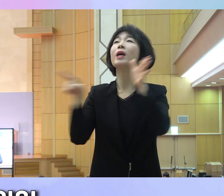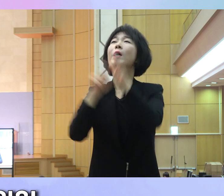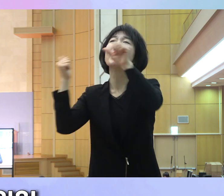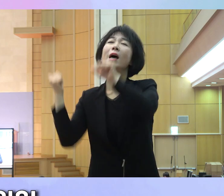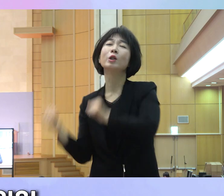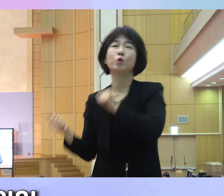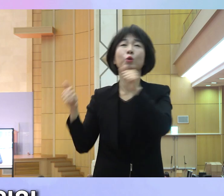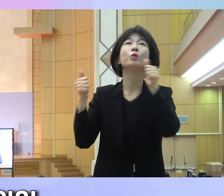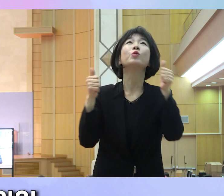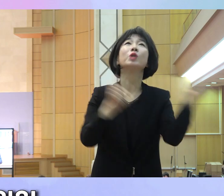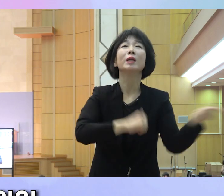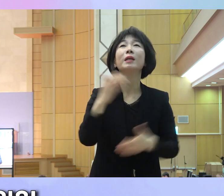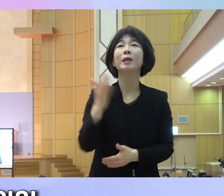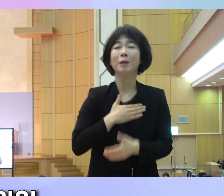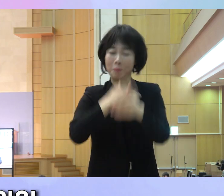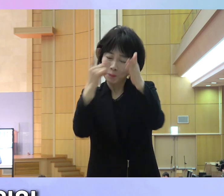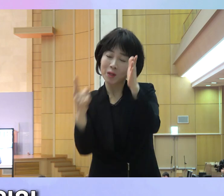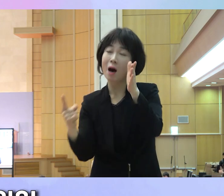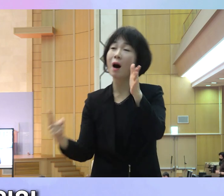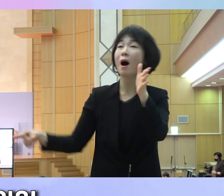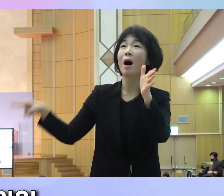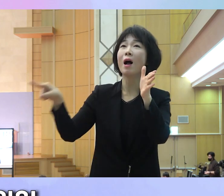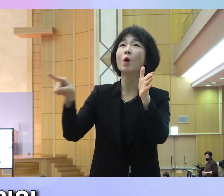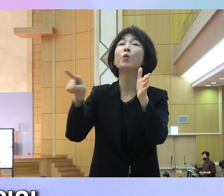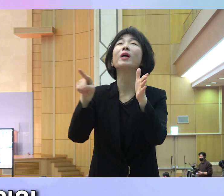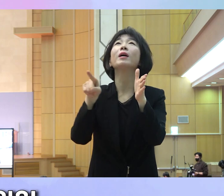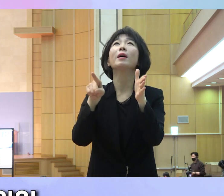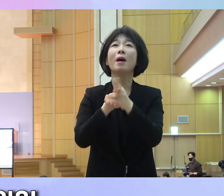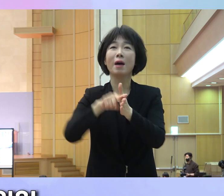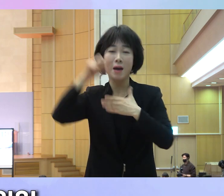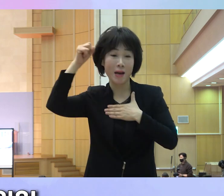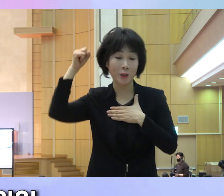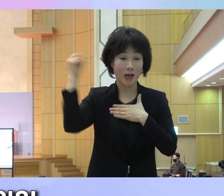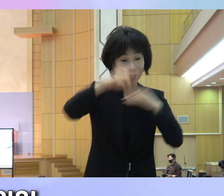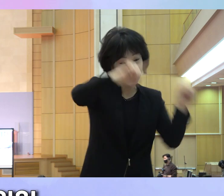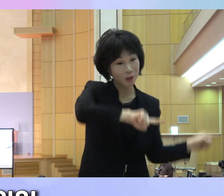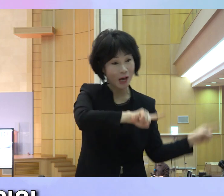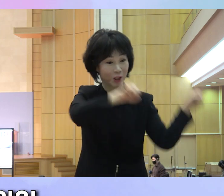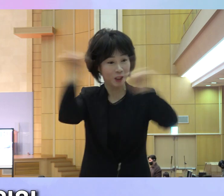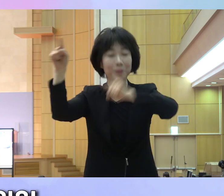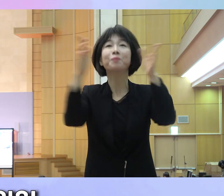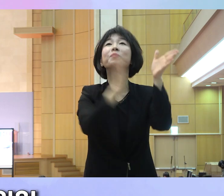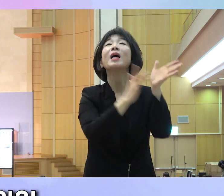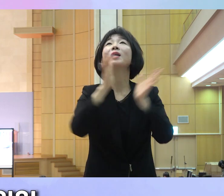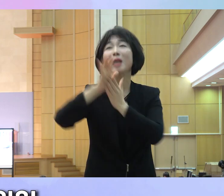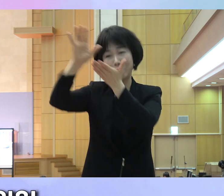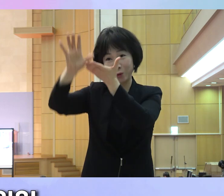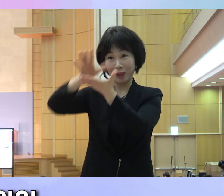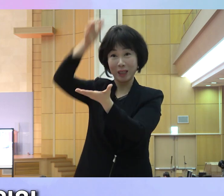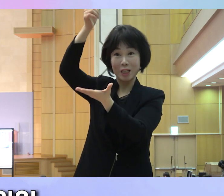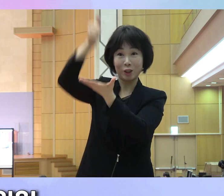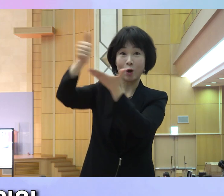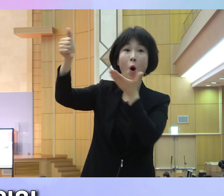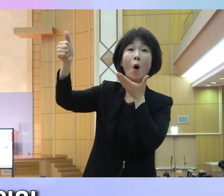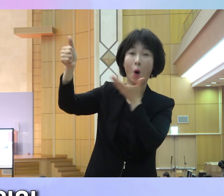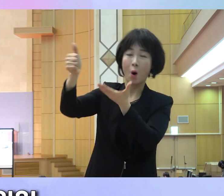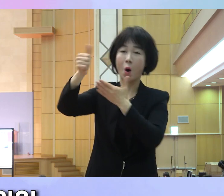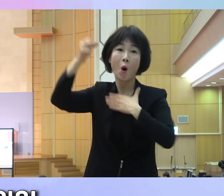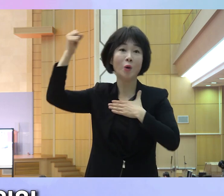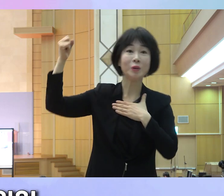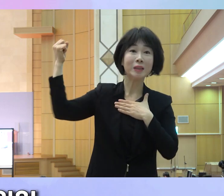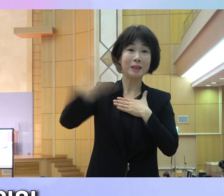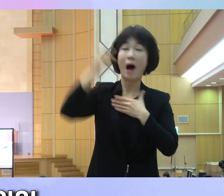날 위해 죽으신 날 위해 다시 사신 예수 그리스도